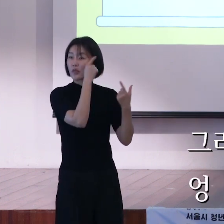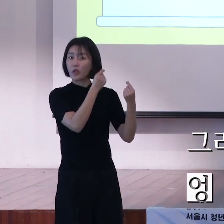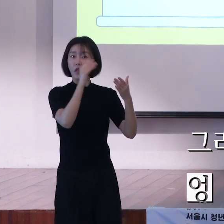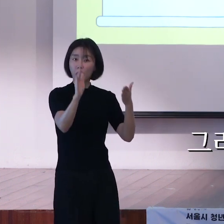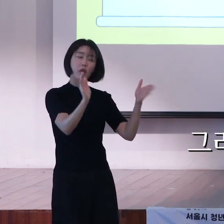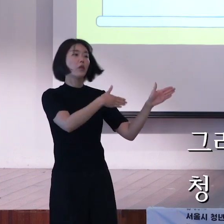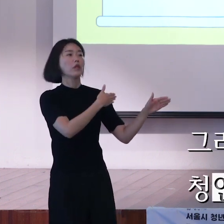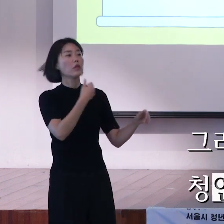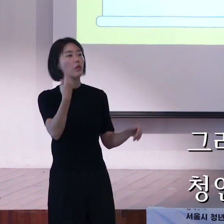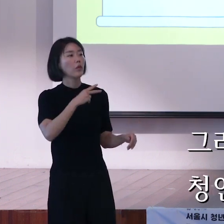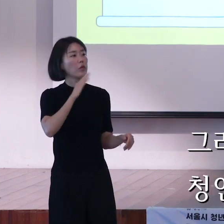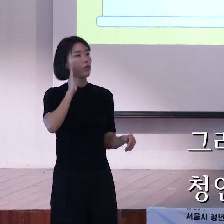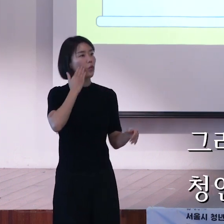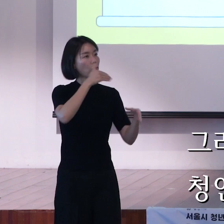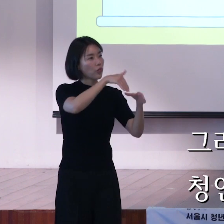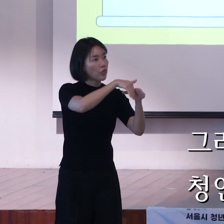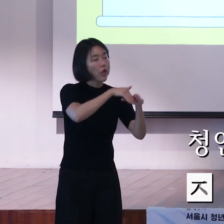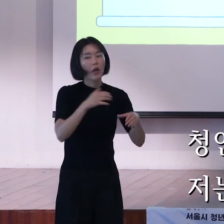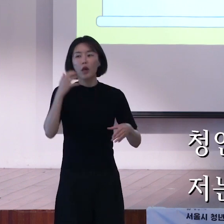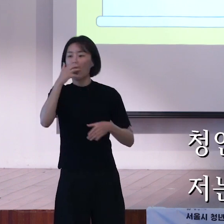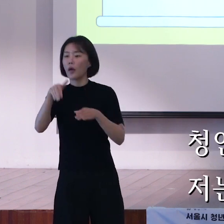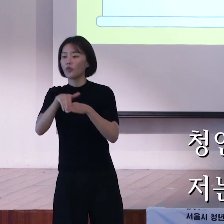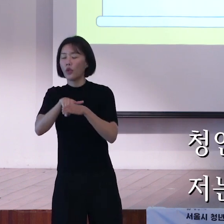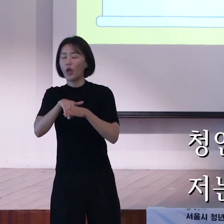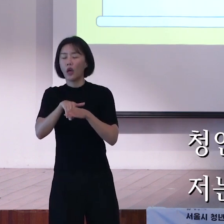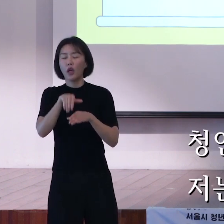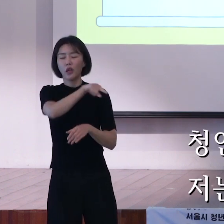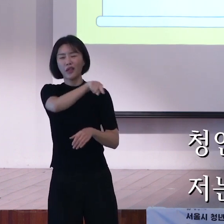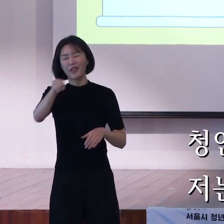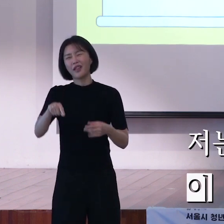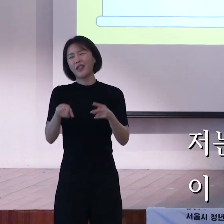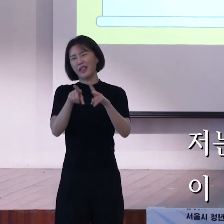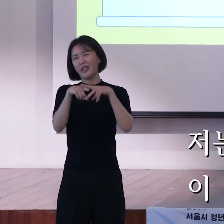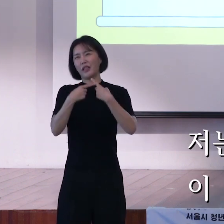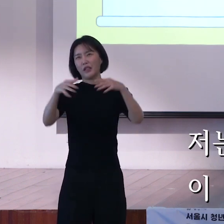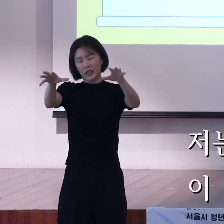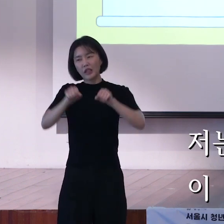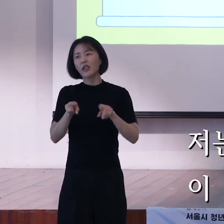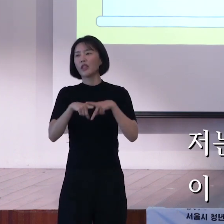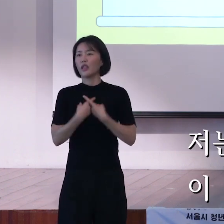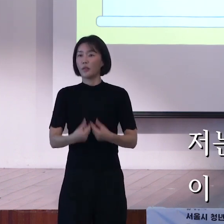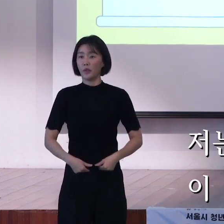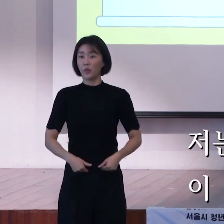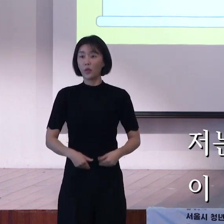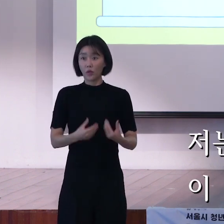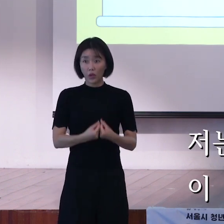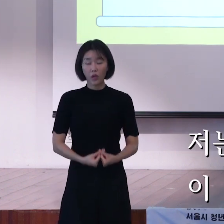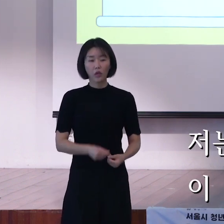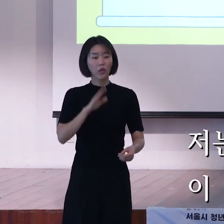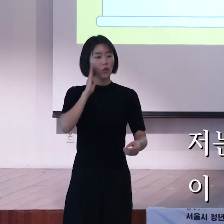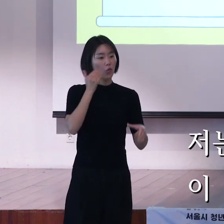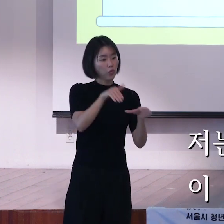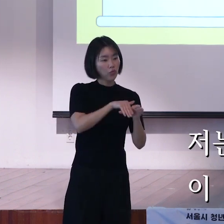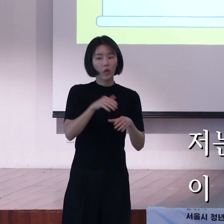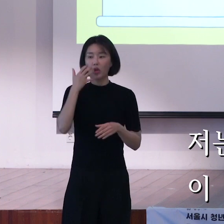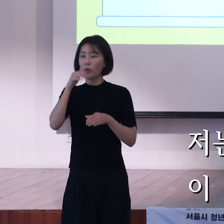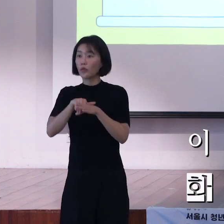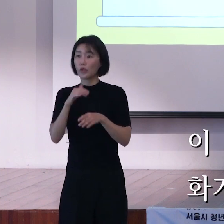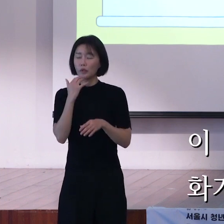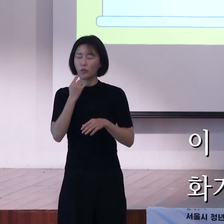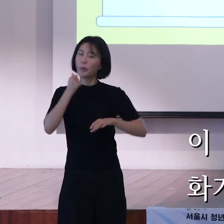대한 이해가 저는 필요하다고 생각을 해요. 이 부분은 농문화, 청인 문화가 서로 다르기